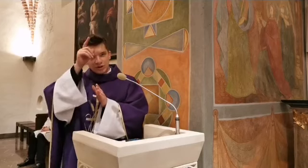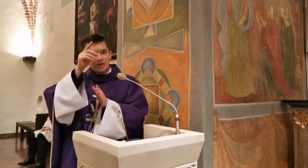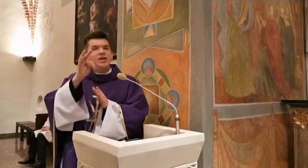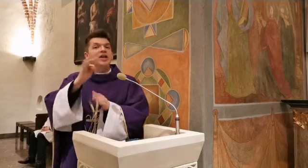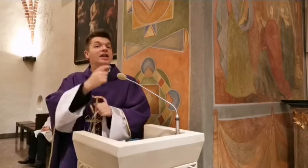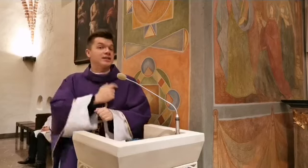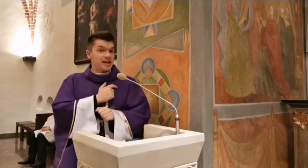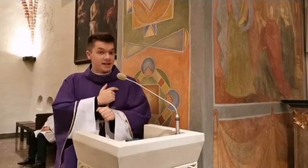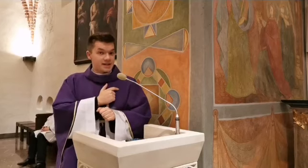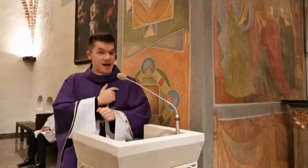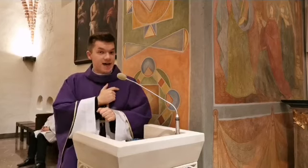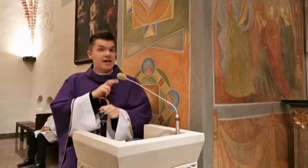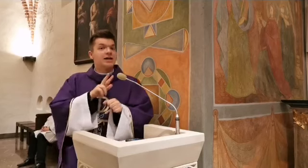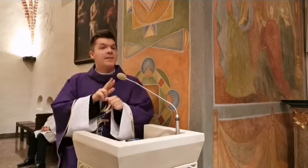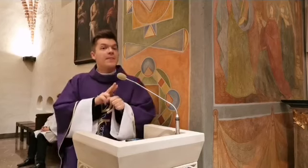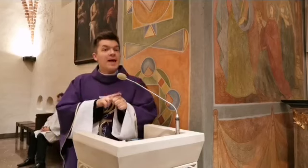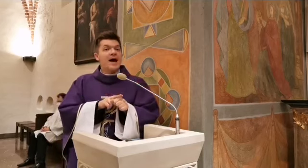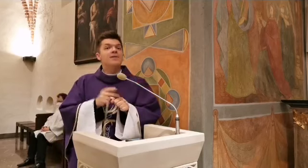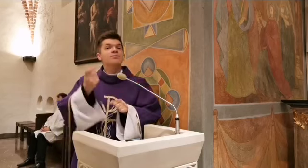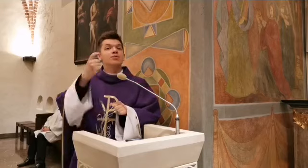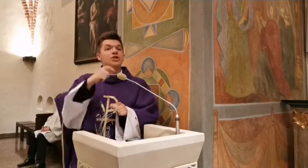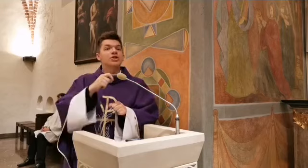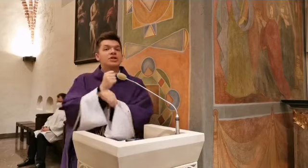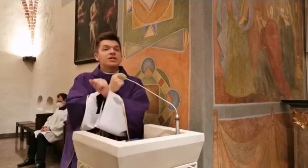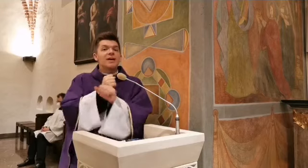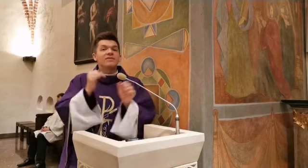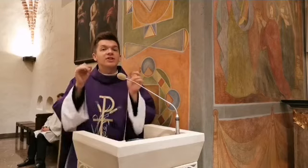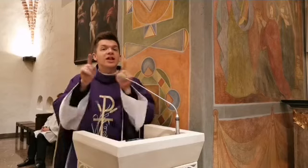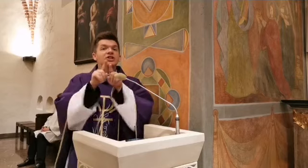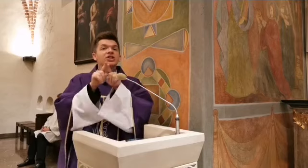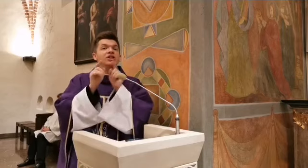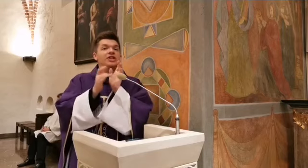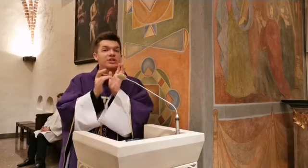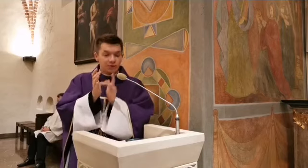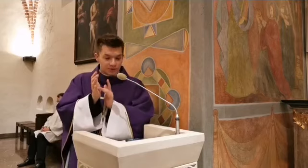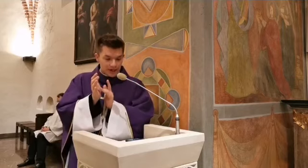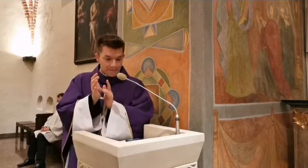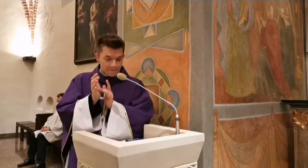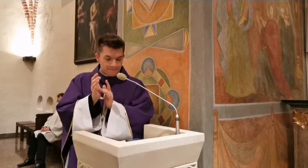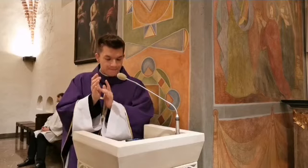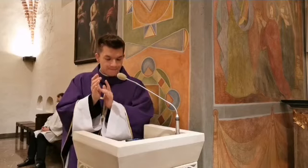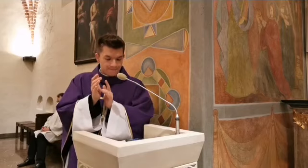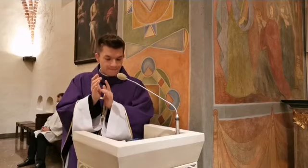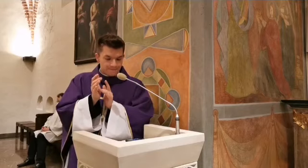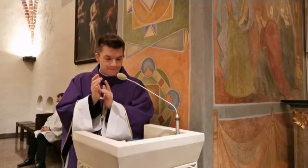ludzi, ich serca, na przyjście Zbawiciela, czyli Jezusa.